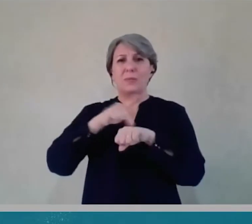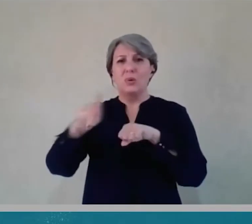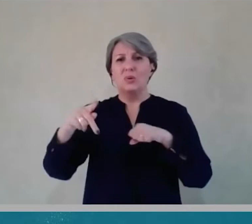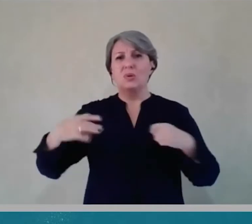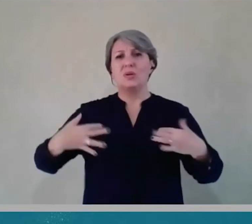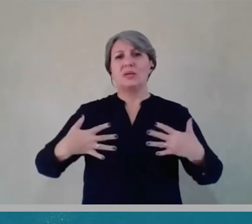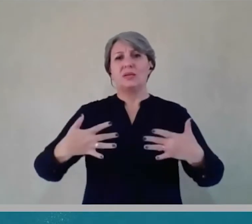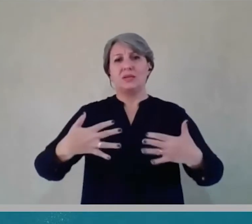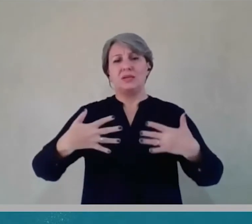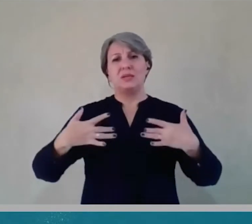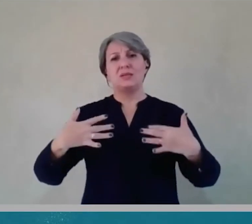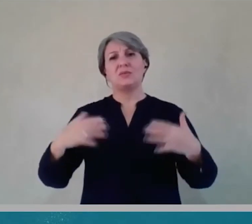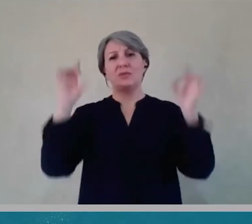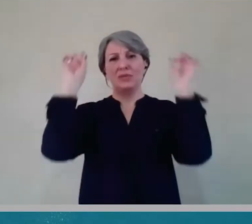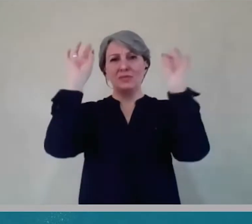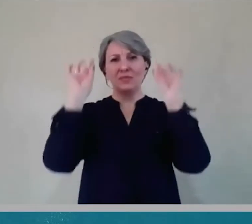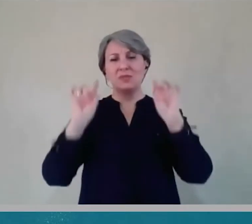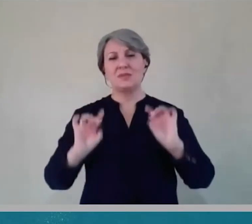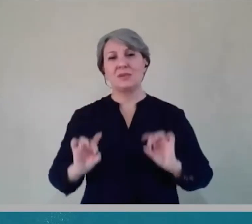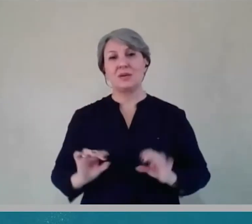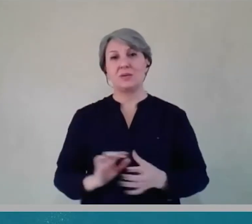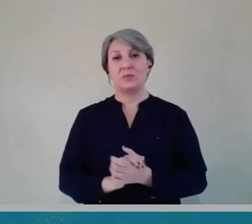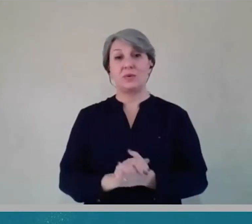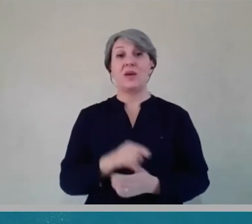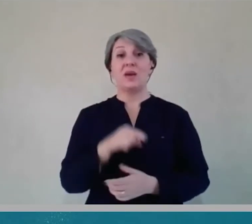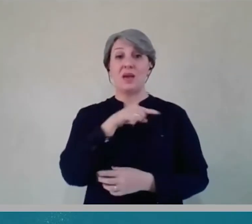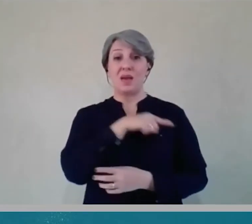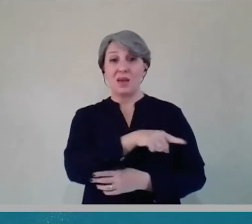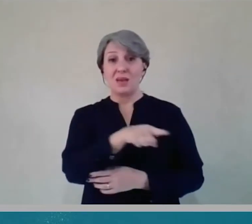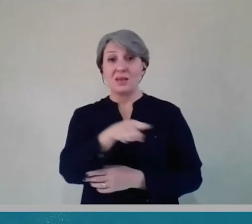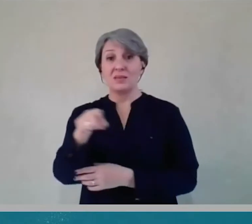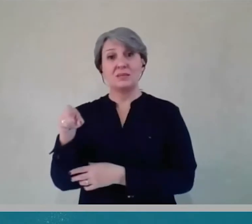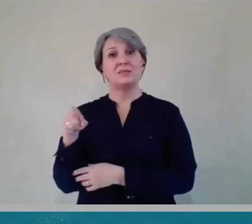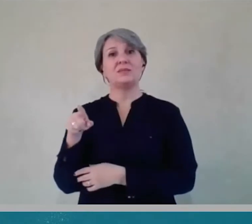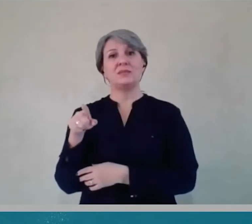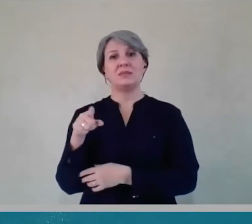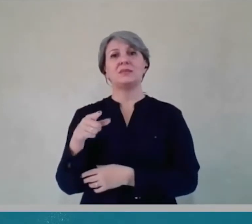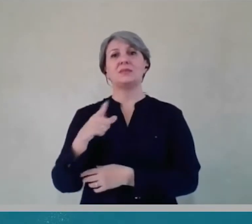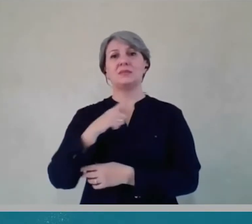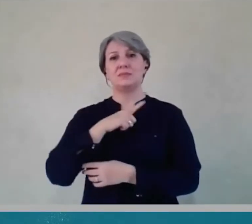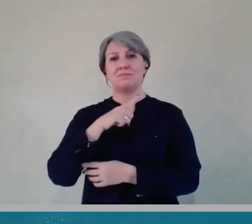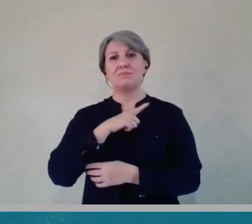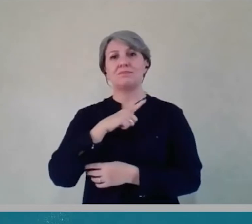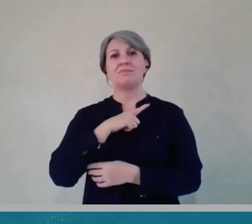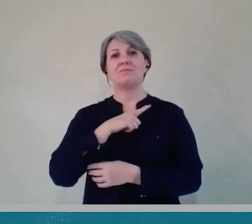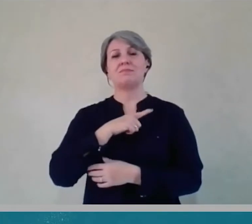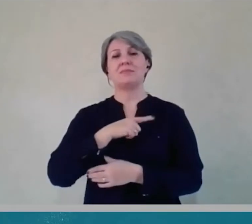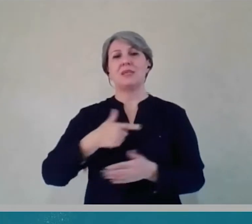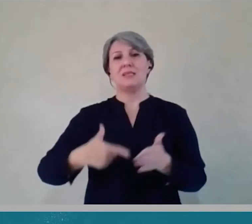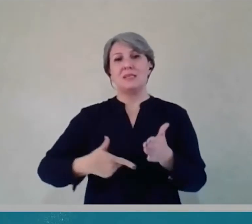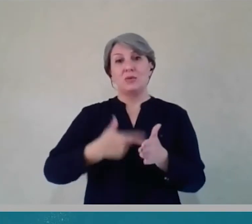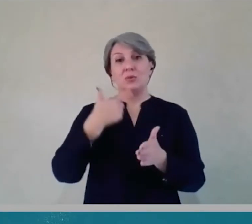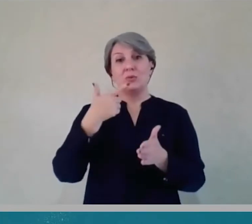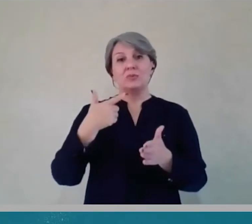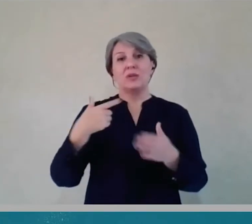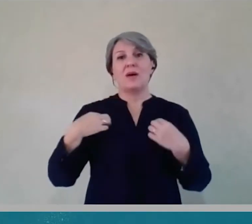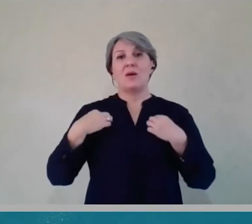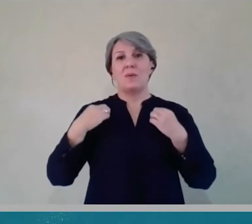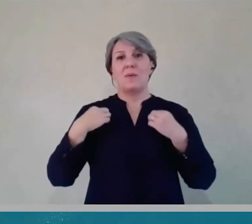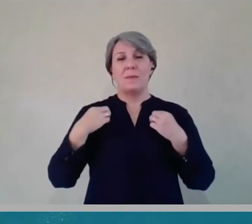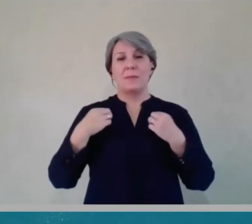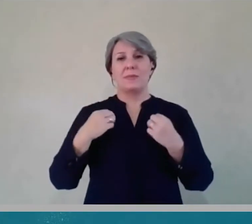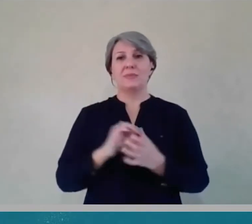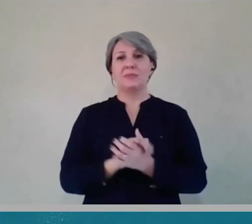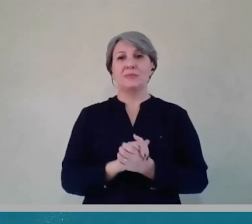essa segunda vestidura, né, você será o vencedor, você participará das bodas do Cordeiro